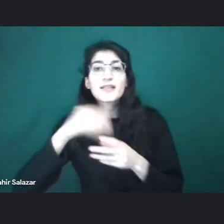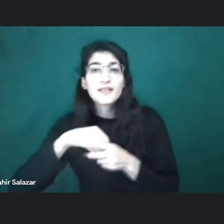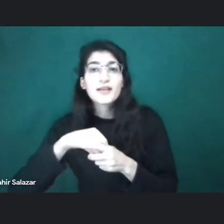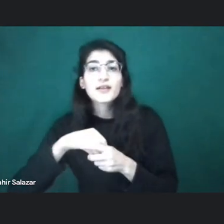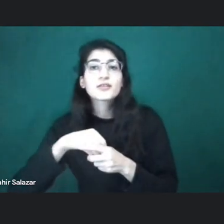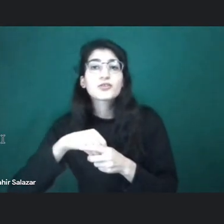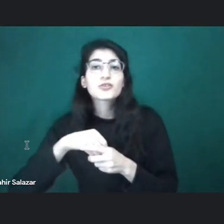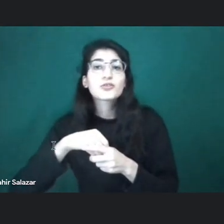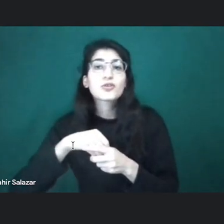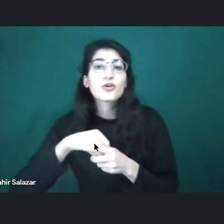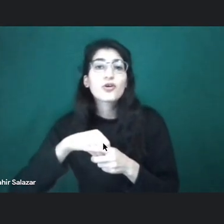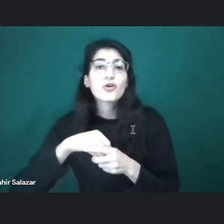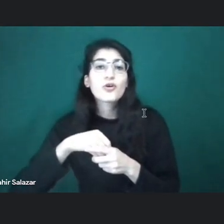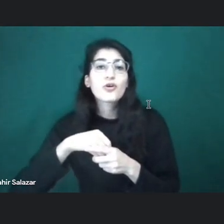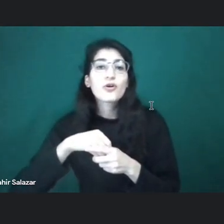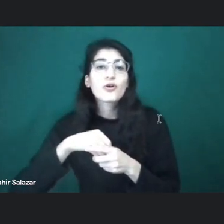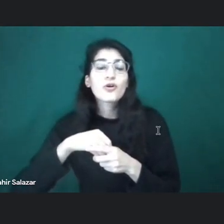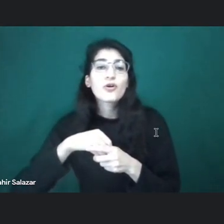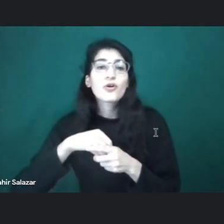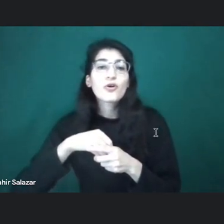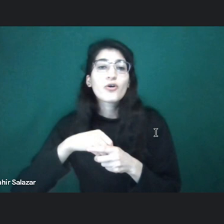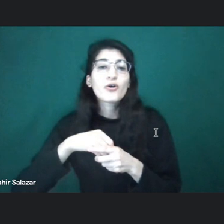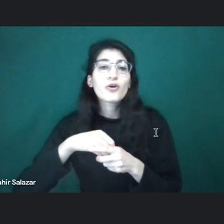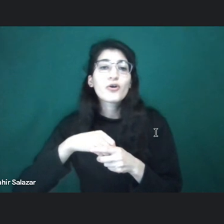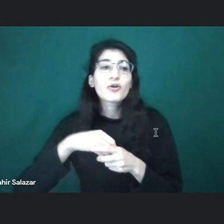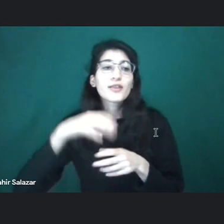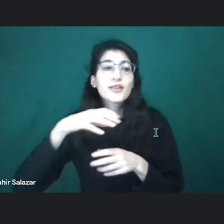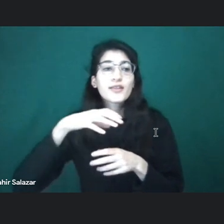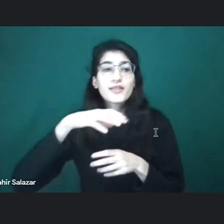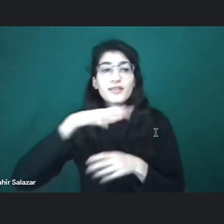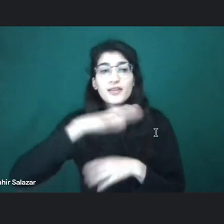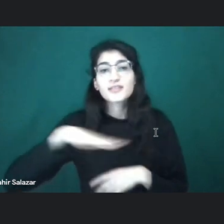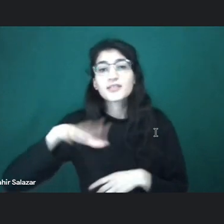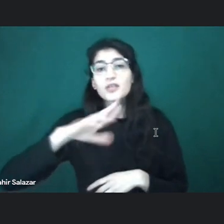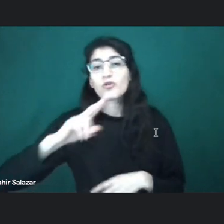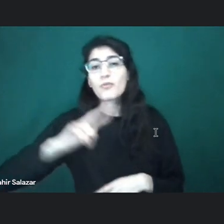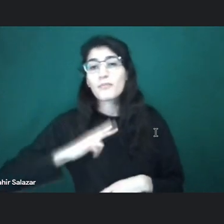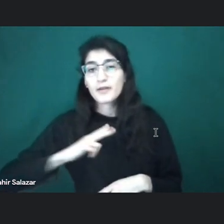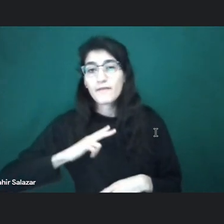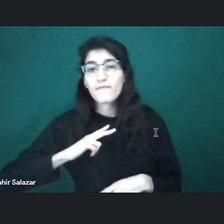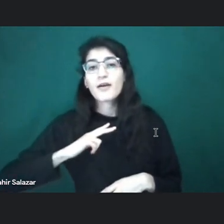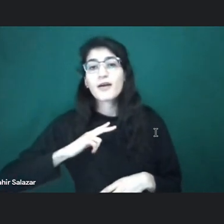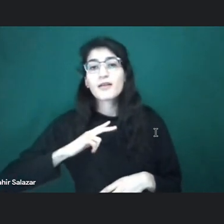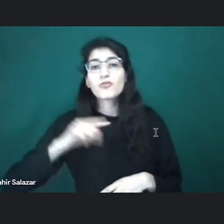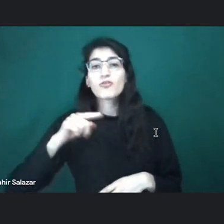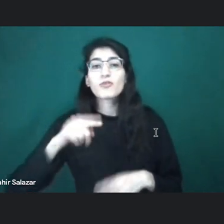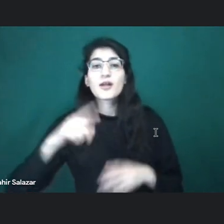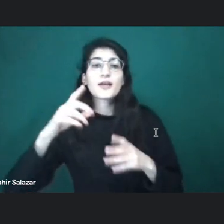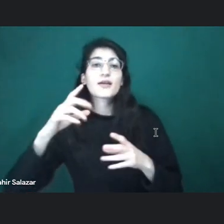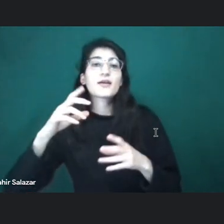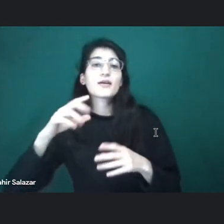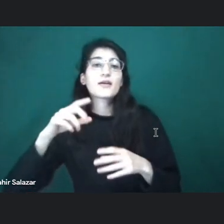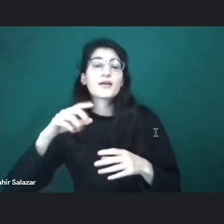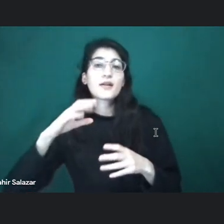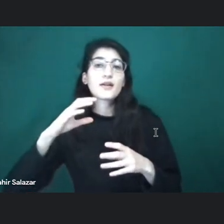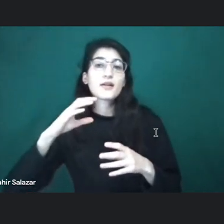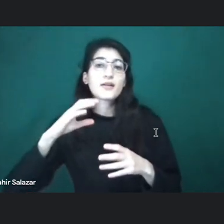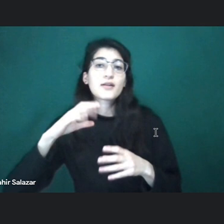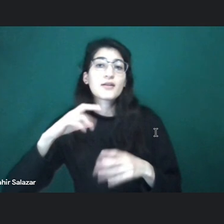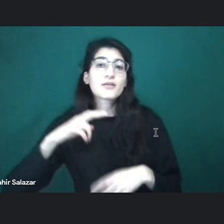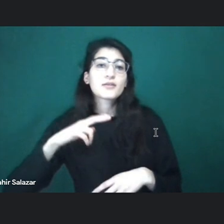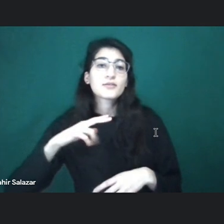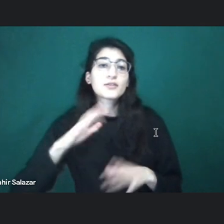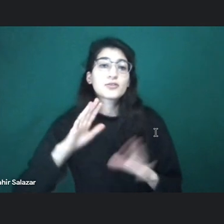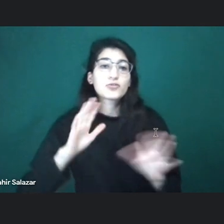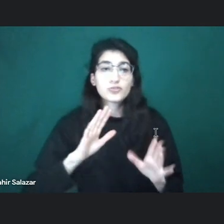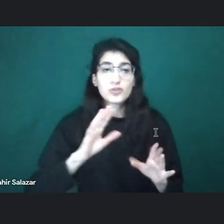La comunidad técnica y la sociedad civil. Bien, entonces, esto es una frase, no es una oración. Es muchos actores dentro